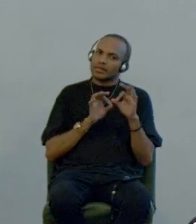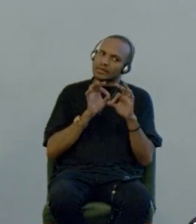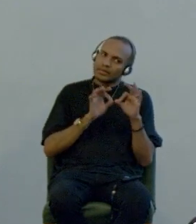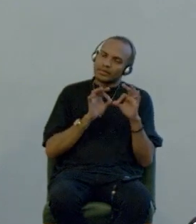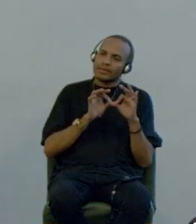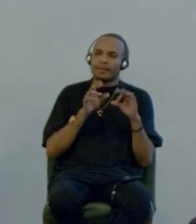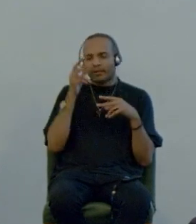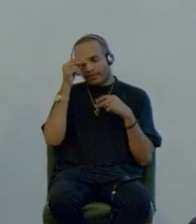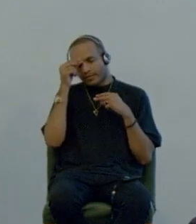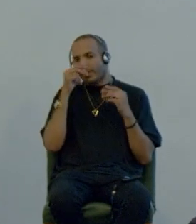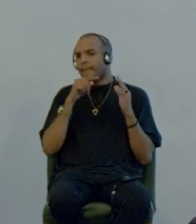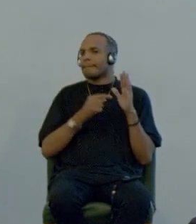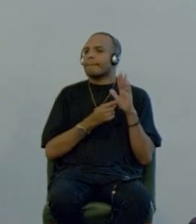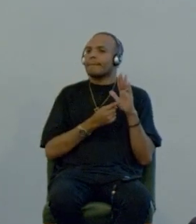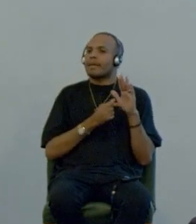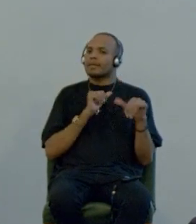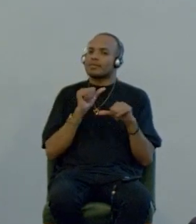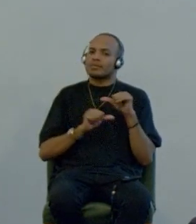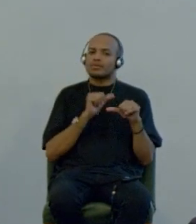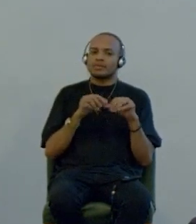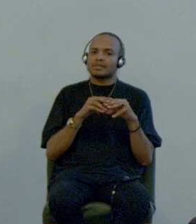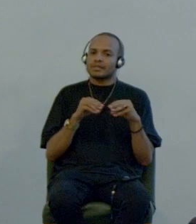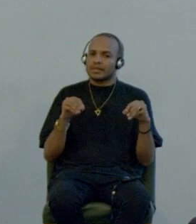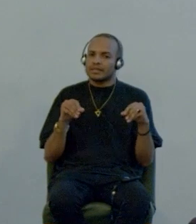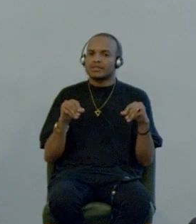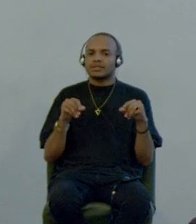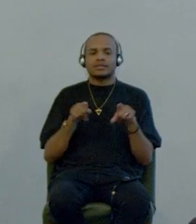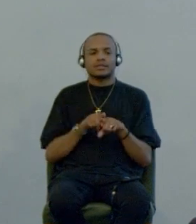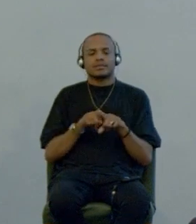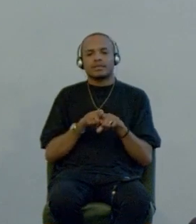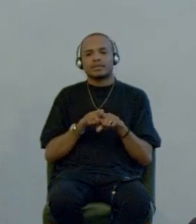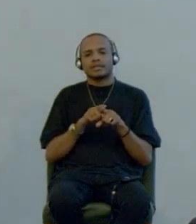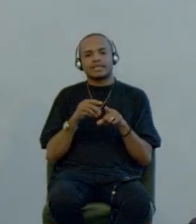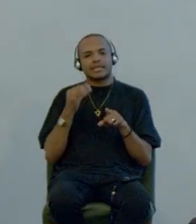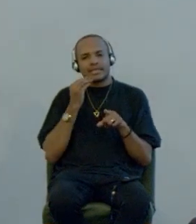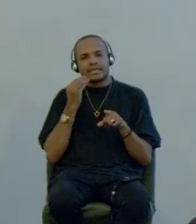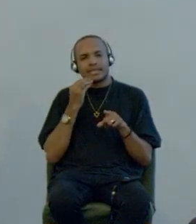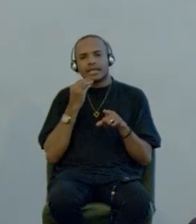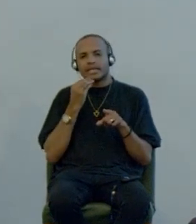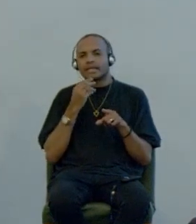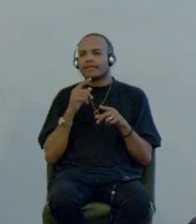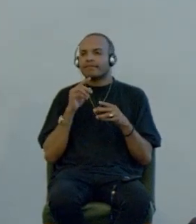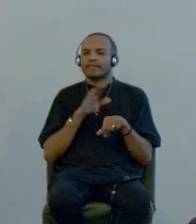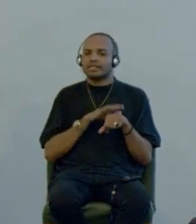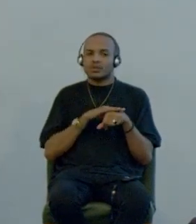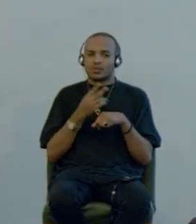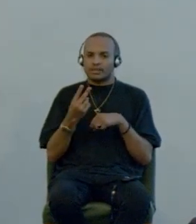terrestres. Et je vais essayer de faire deux choses avec vous.